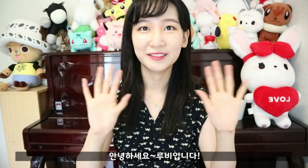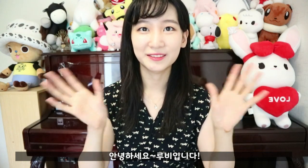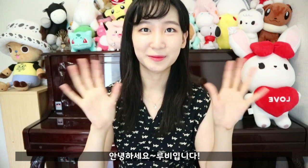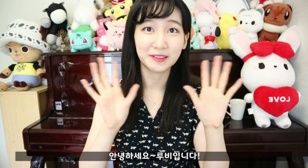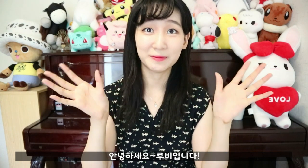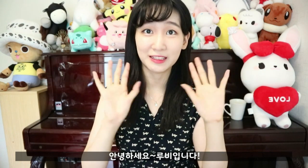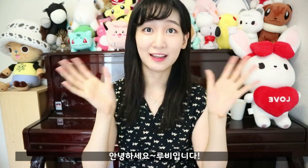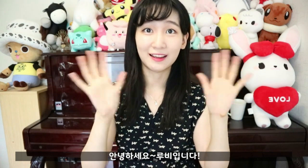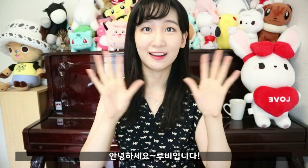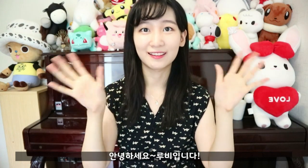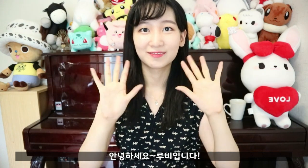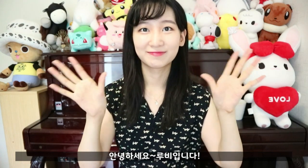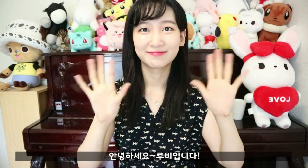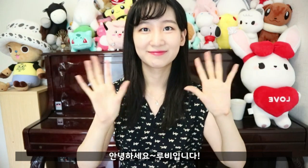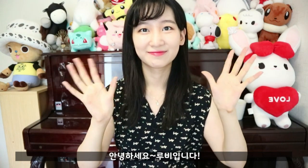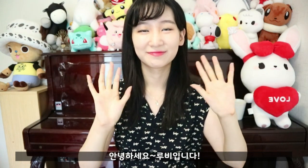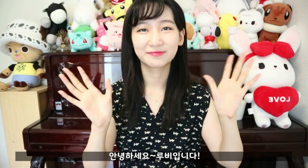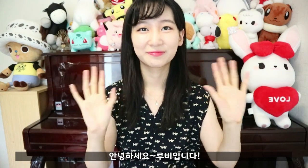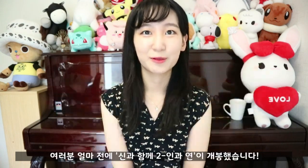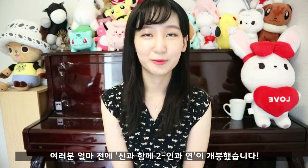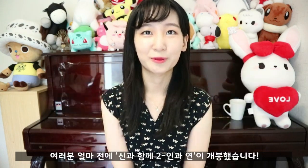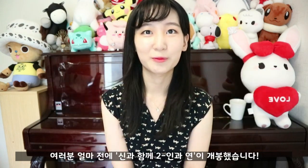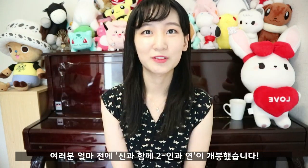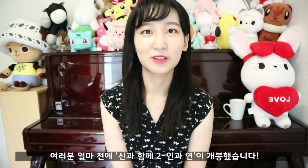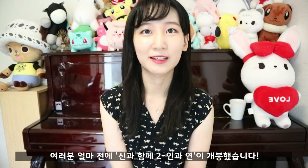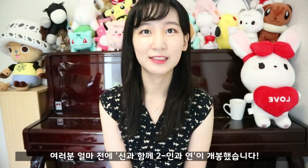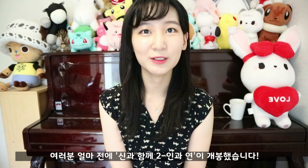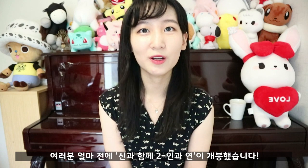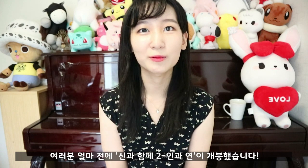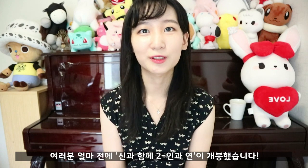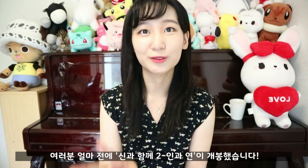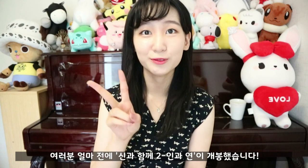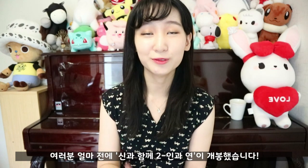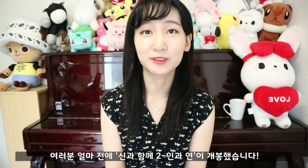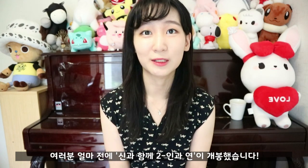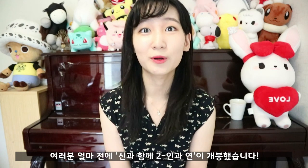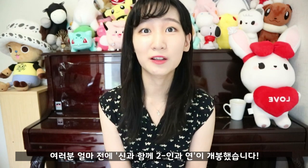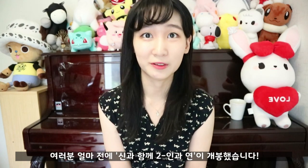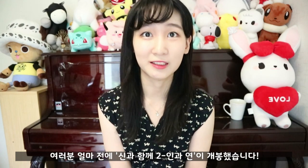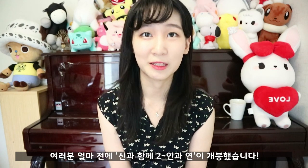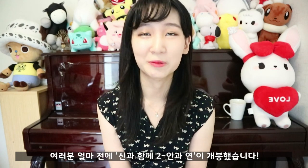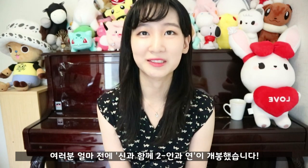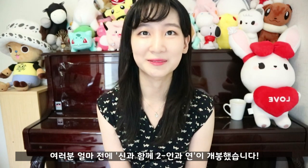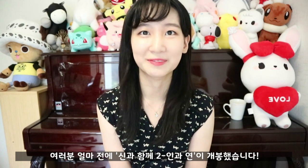안녕하세요, 루비입니다. 여러분, 얼마 전에 신과 함께 2 인과연이